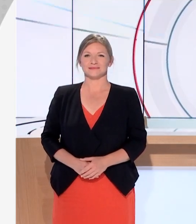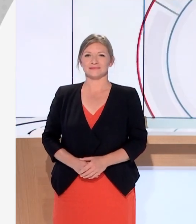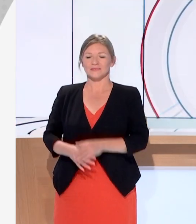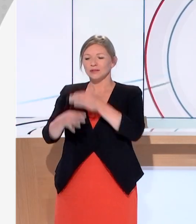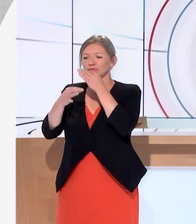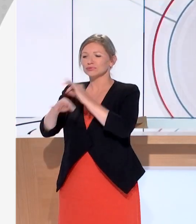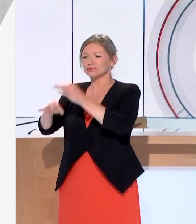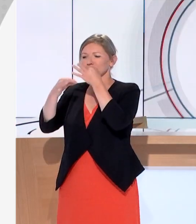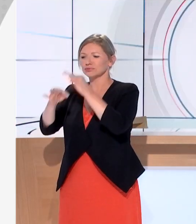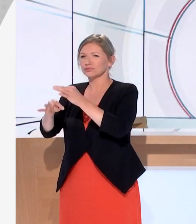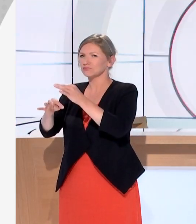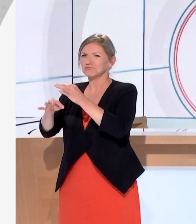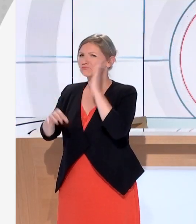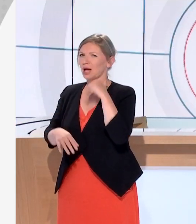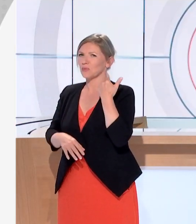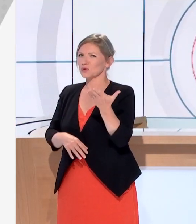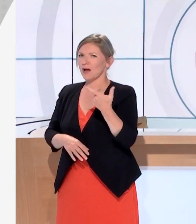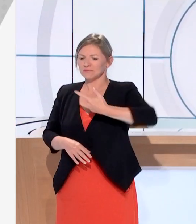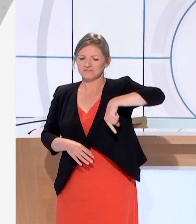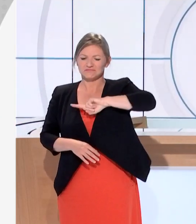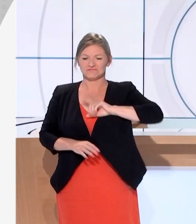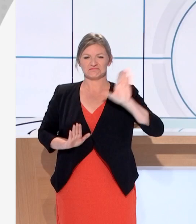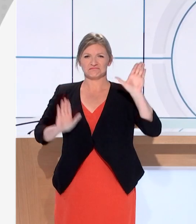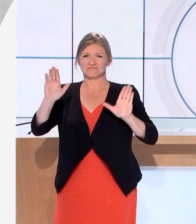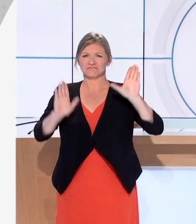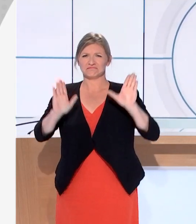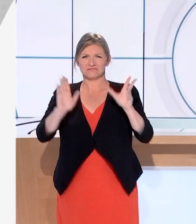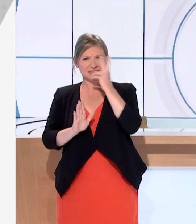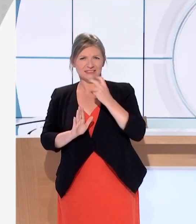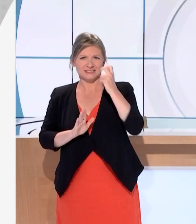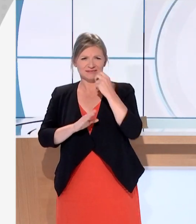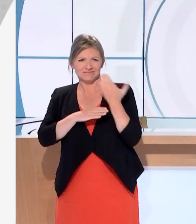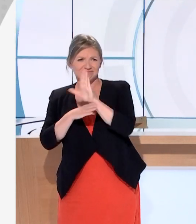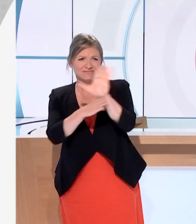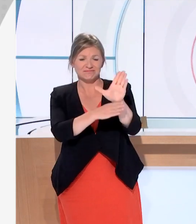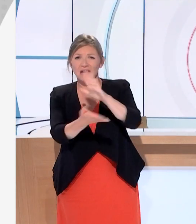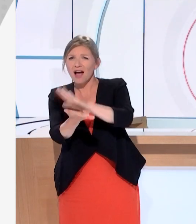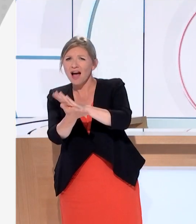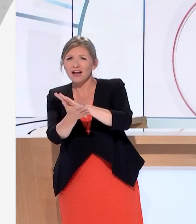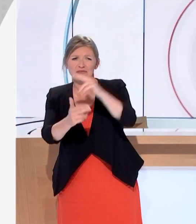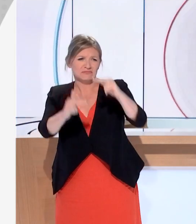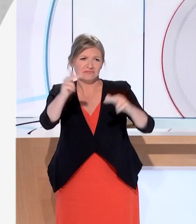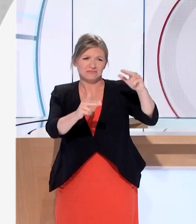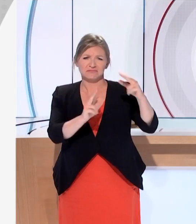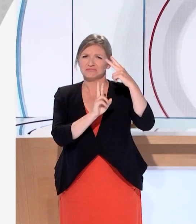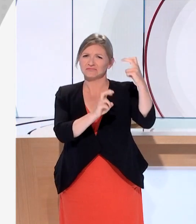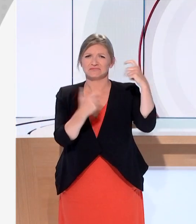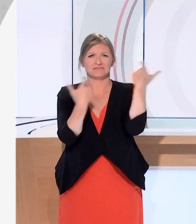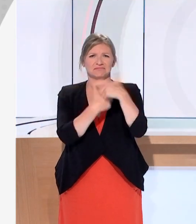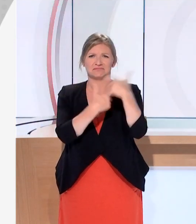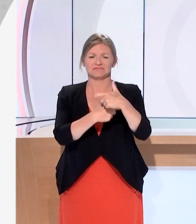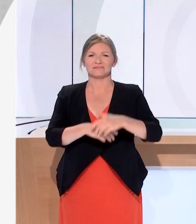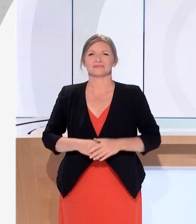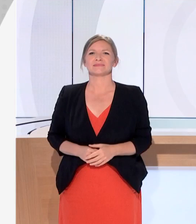Pas besoin de mots pour déclencher des rires, le mime burlesque fonctionne, quel que soit l'âge ou sa condition.